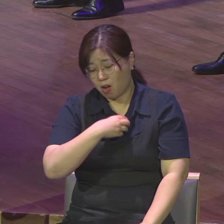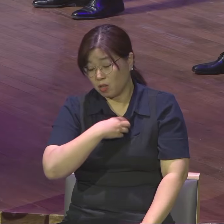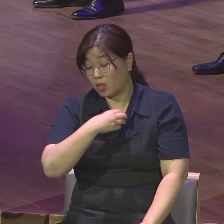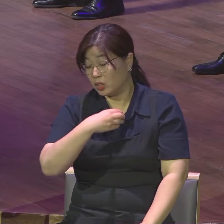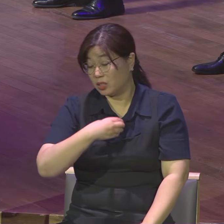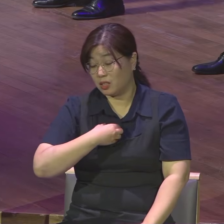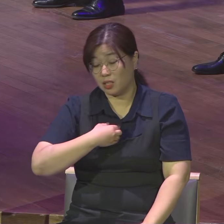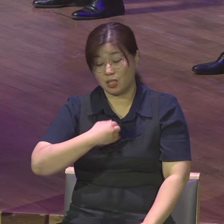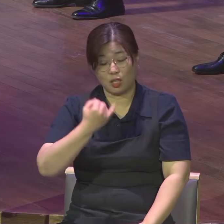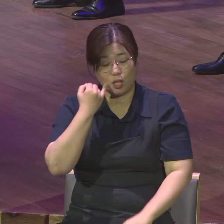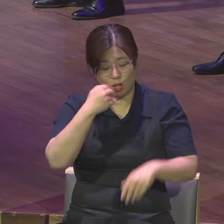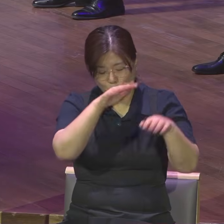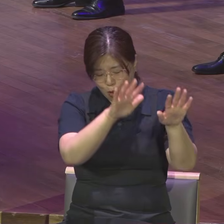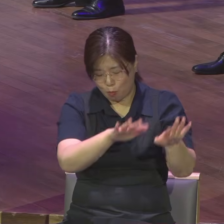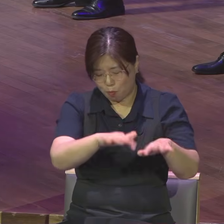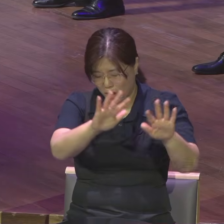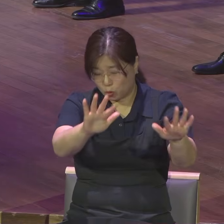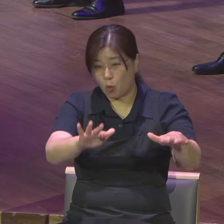저거진